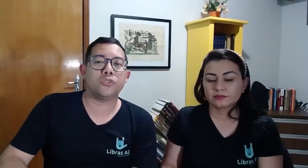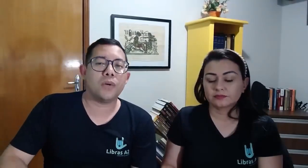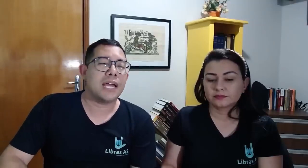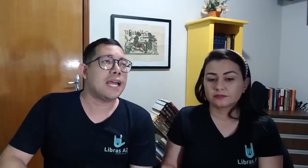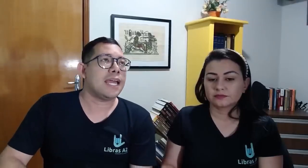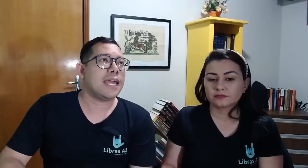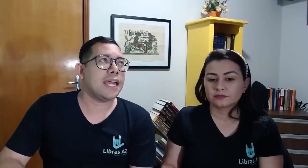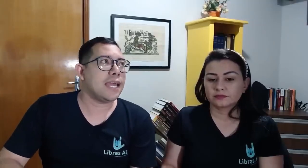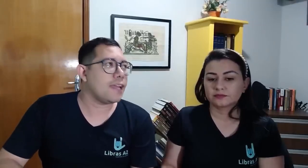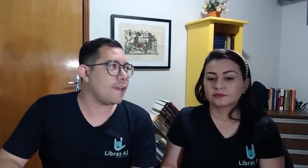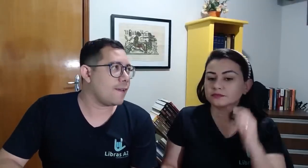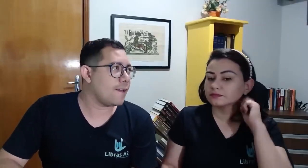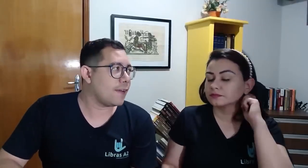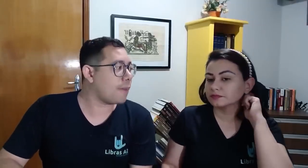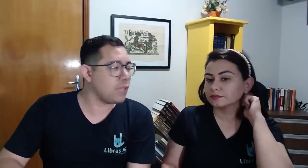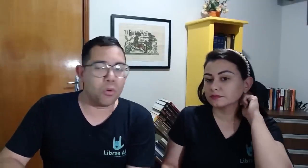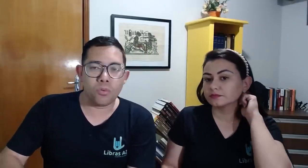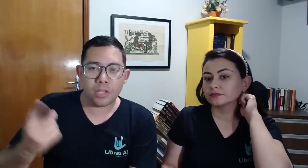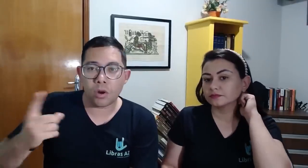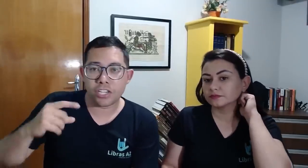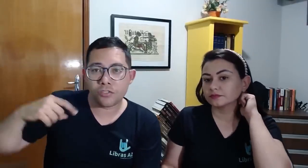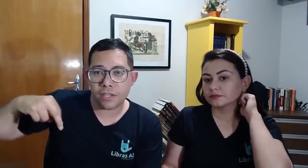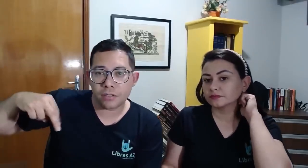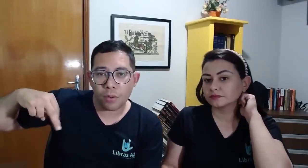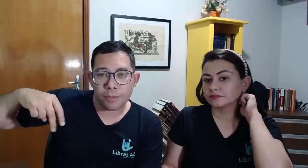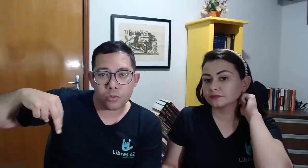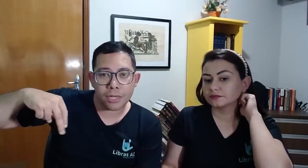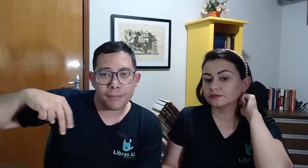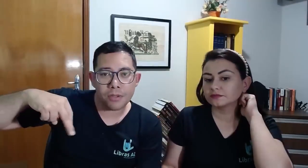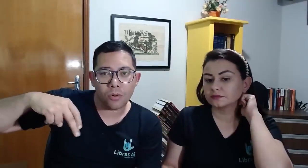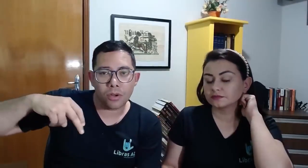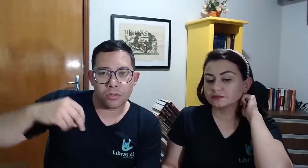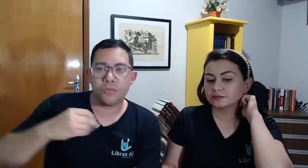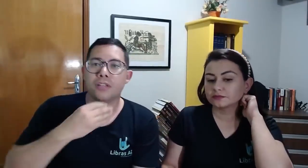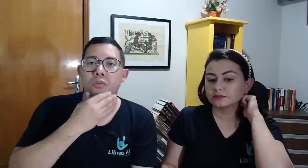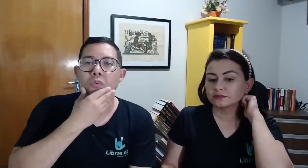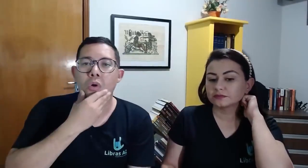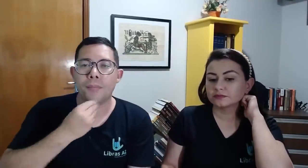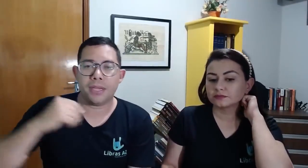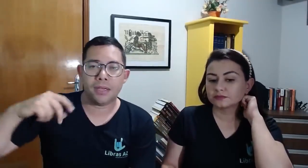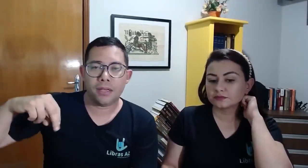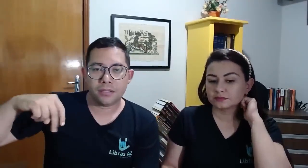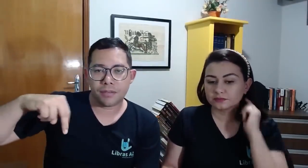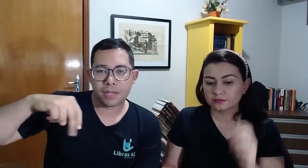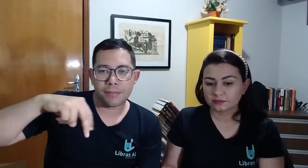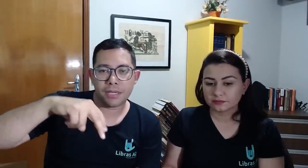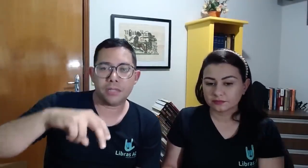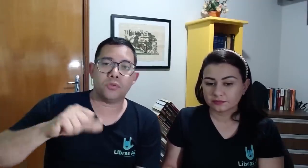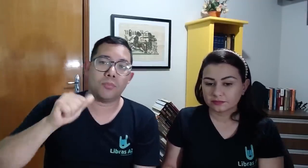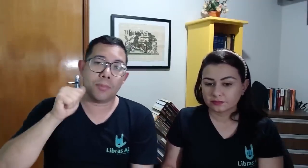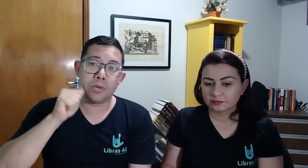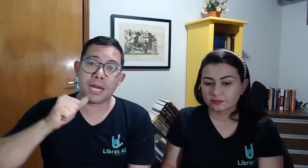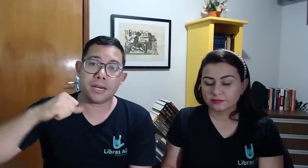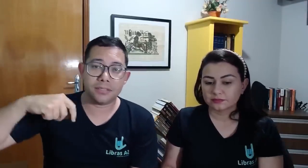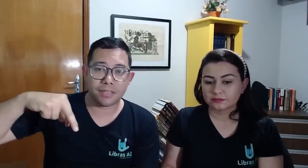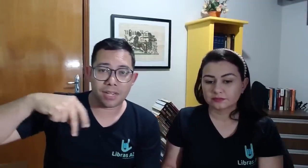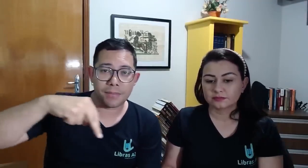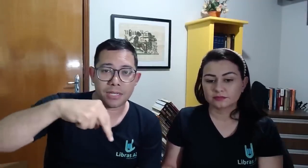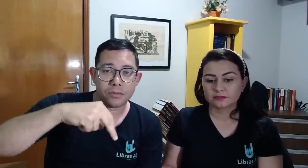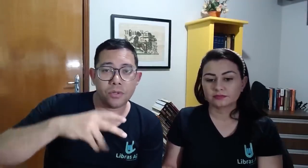pessoa caminhou, igual a gente fez. Então uma pessoa caminhou, ó. Então eu faço, ó, um homem estava caminhando, uma mulher estava caminhando.